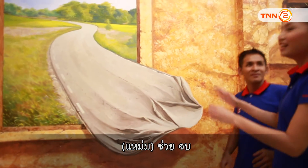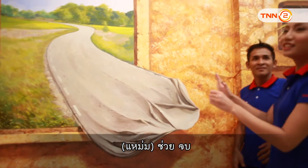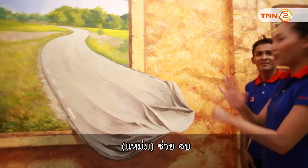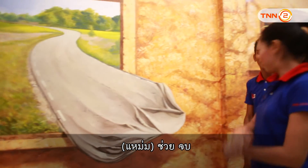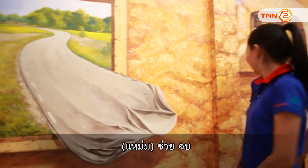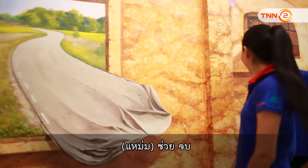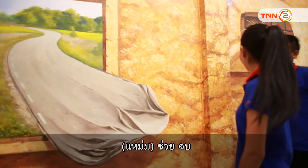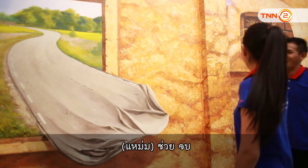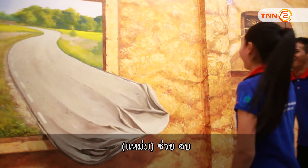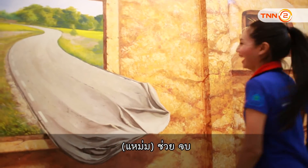จบ